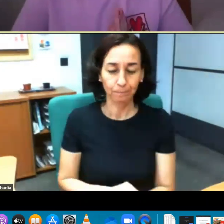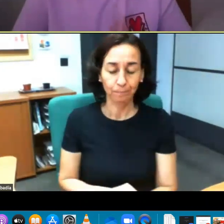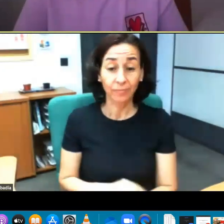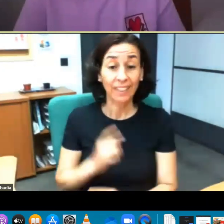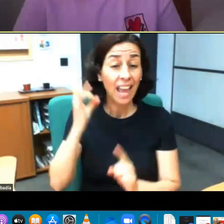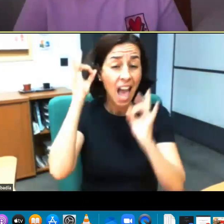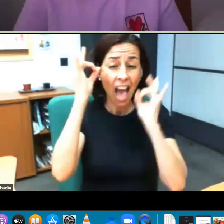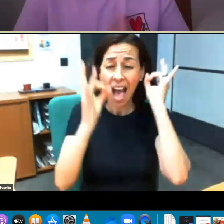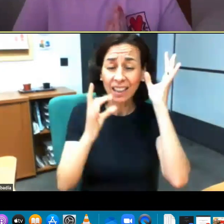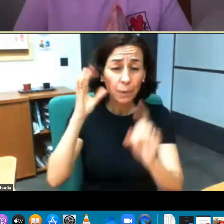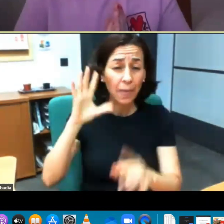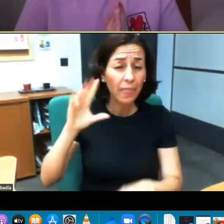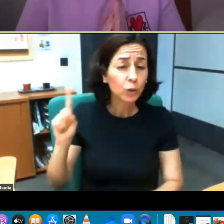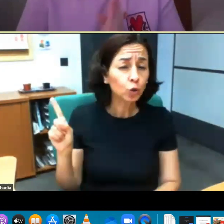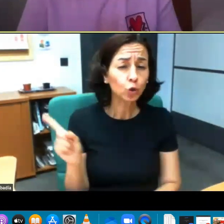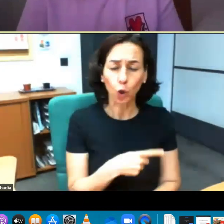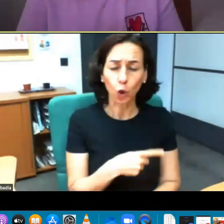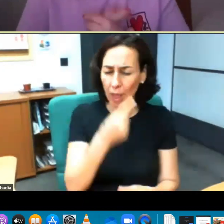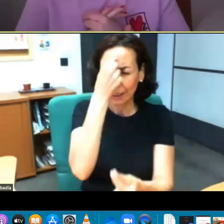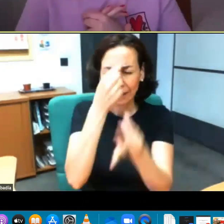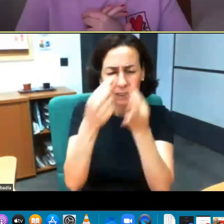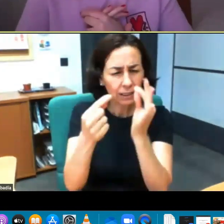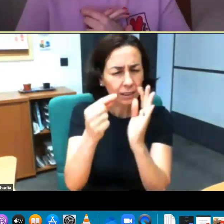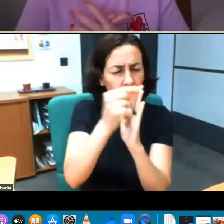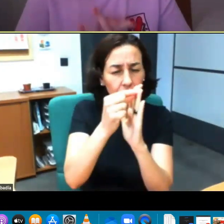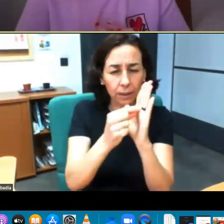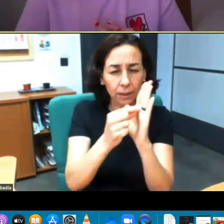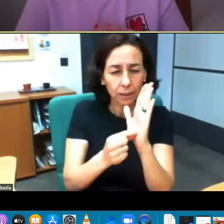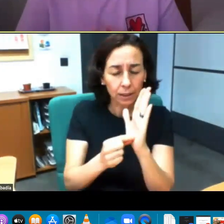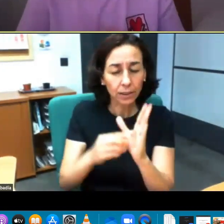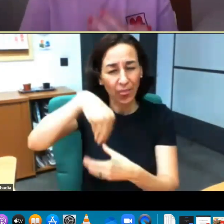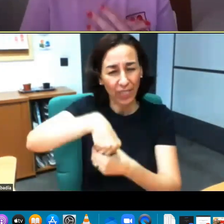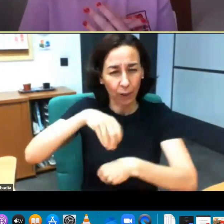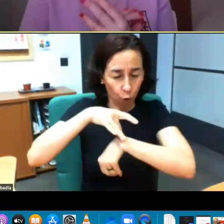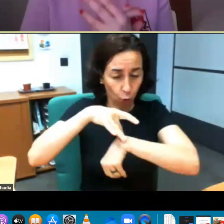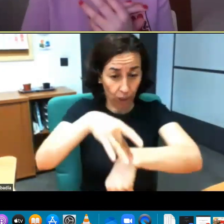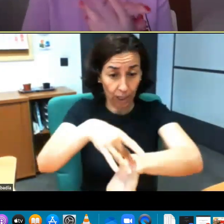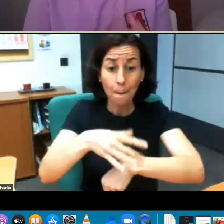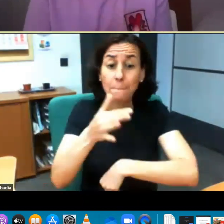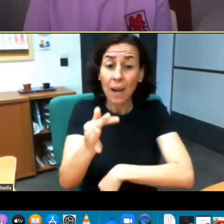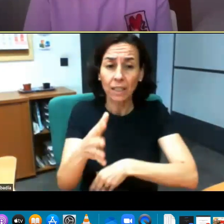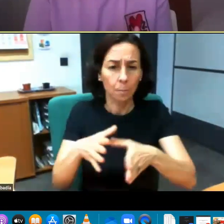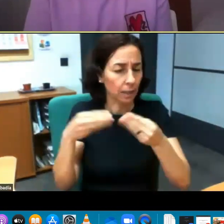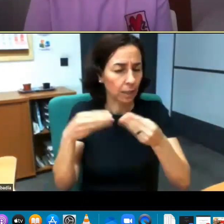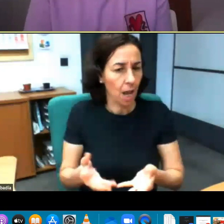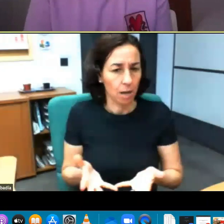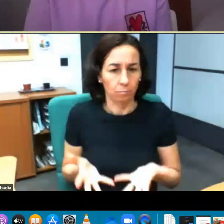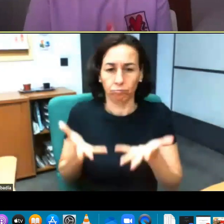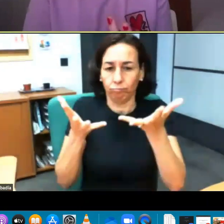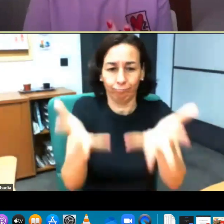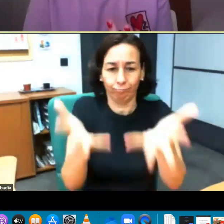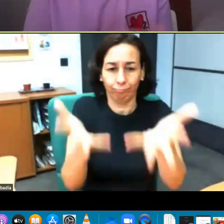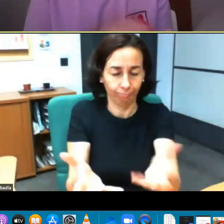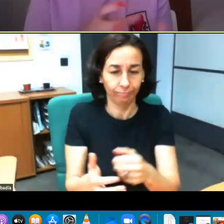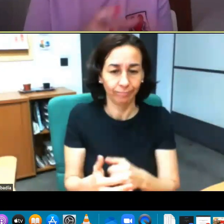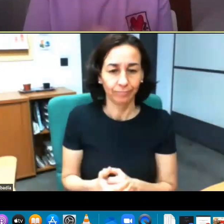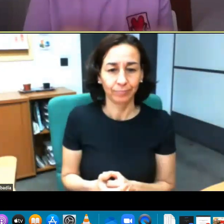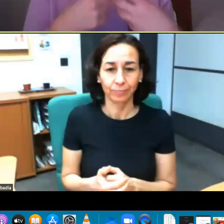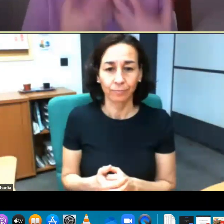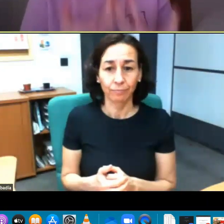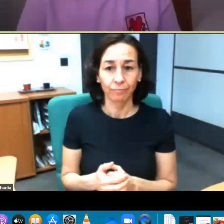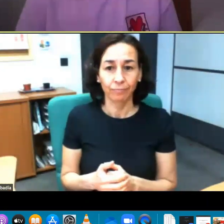muy detalladas en la guía y nosotros proporcionamos todo el material. En este caso no haría falta